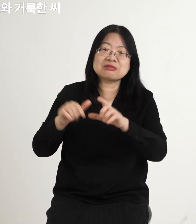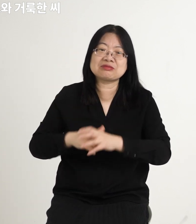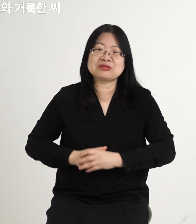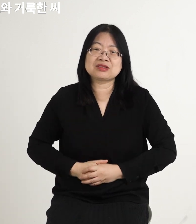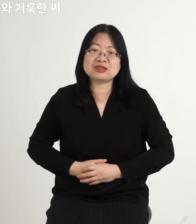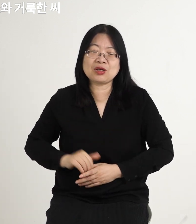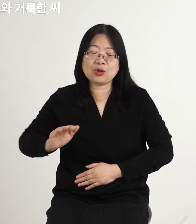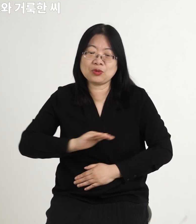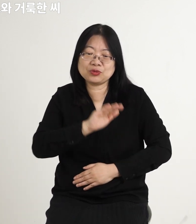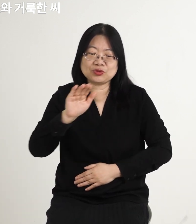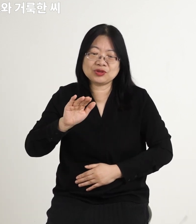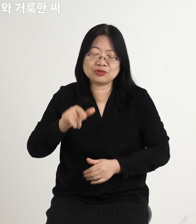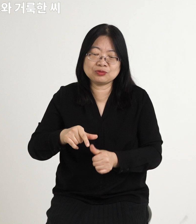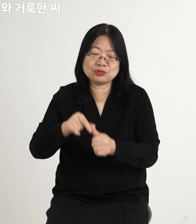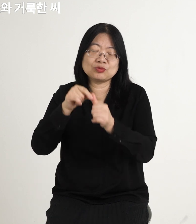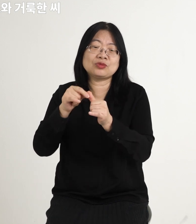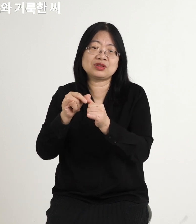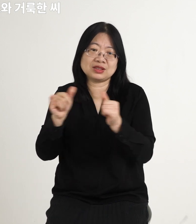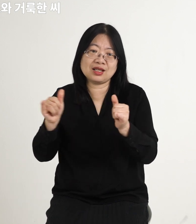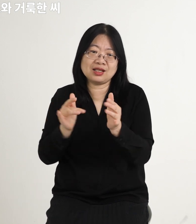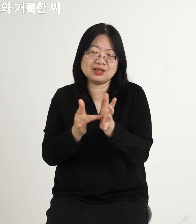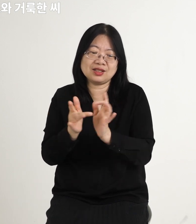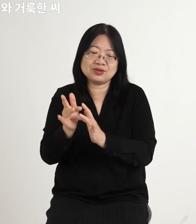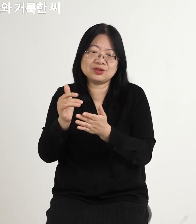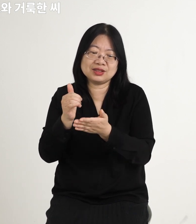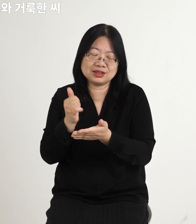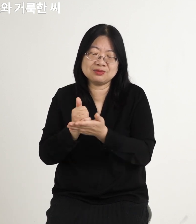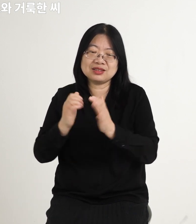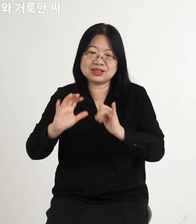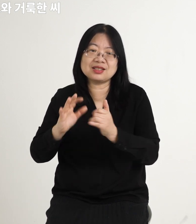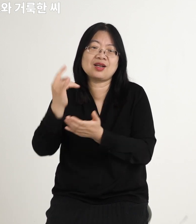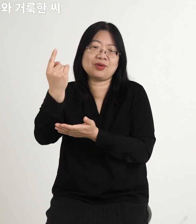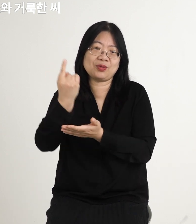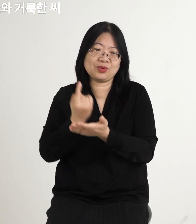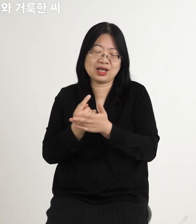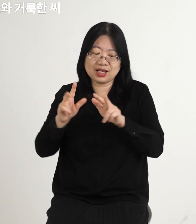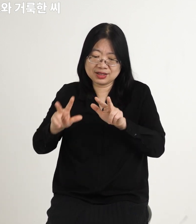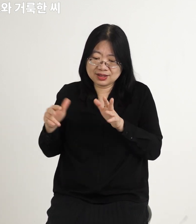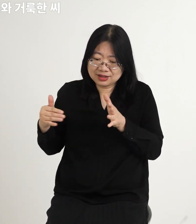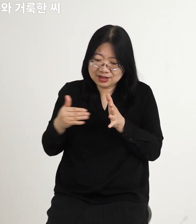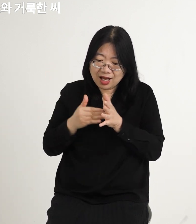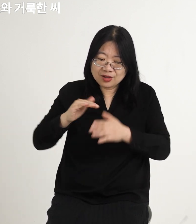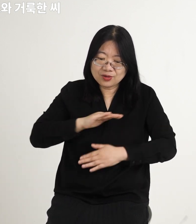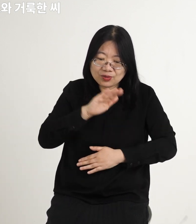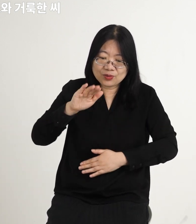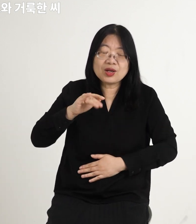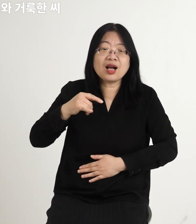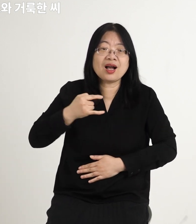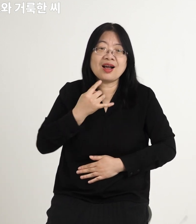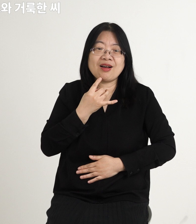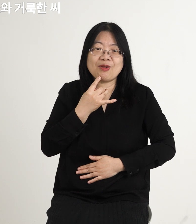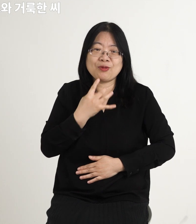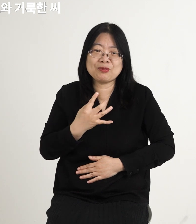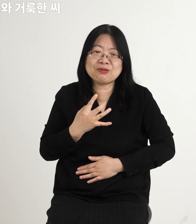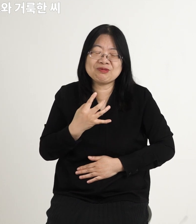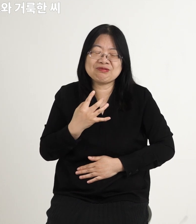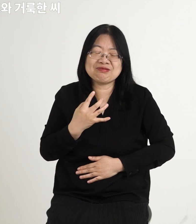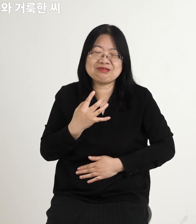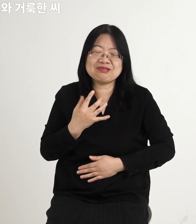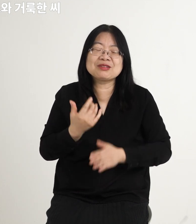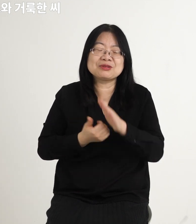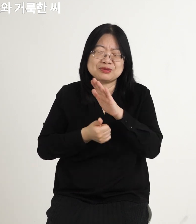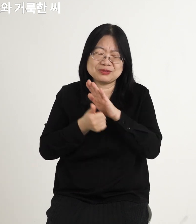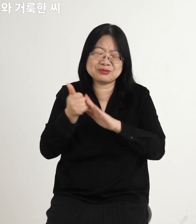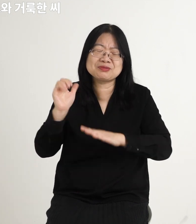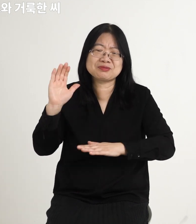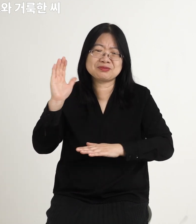우리의 구원자 예수 그리스도는 오셔서 지금까지 우리에게 유일한 인류의